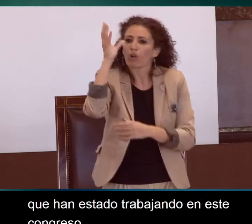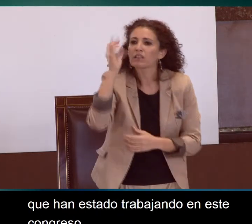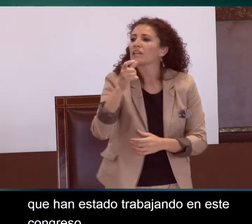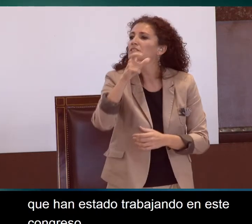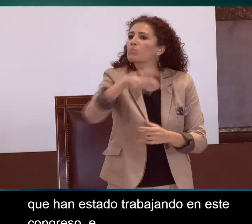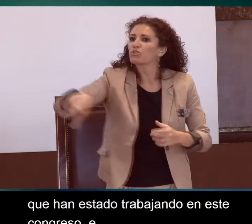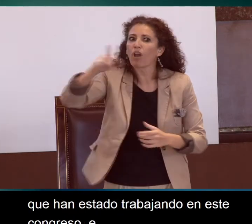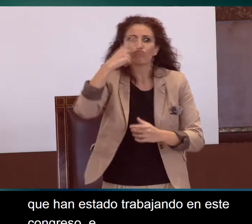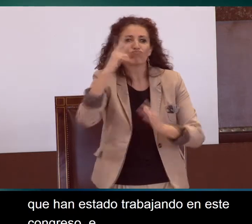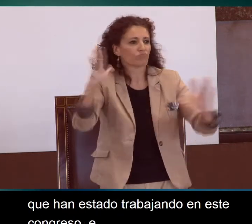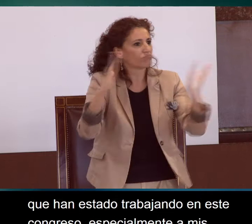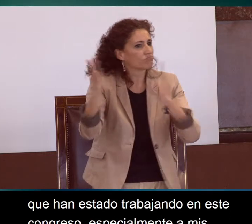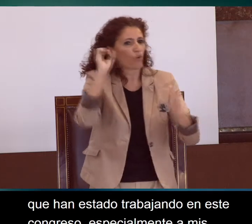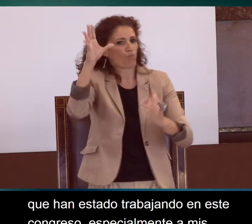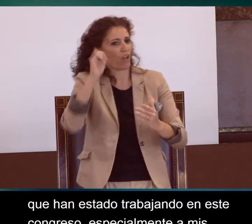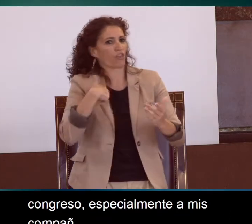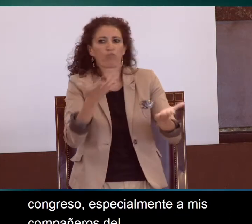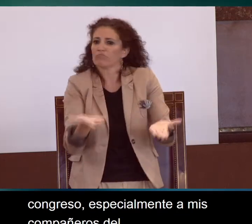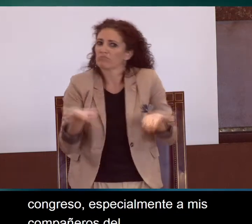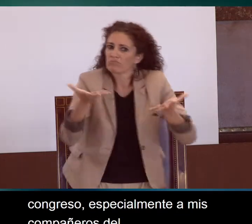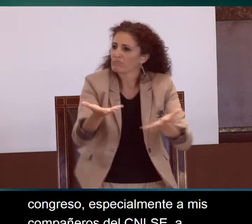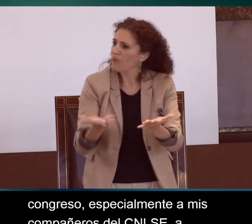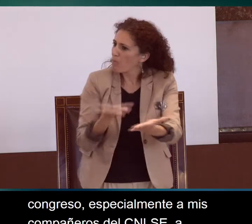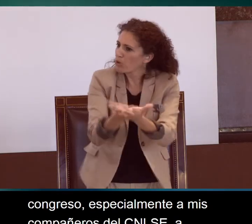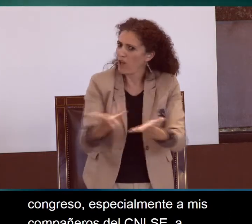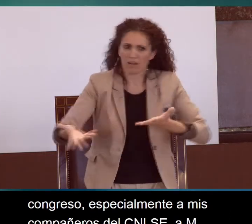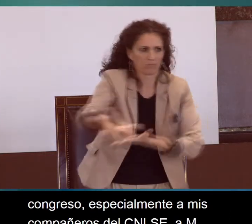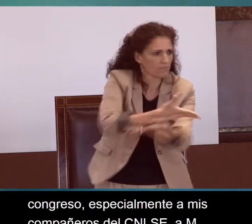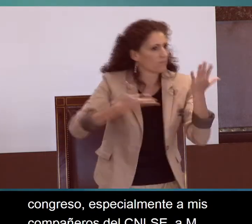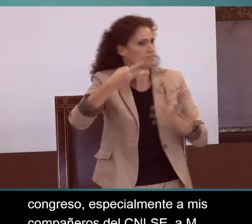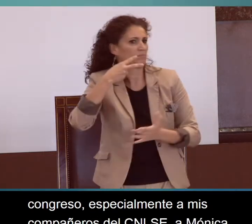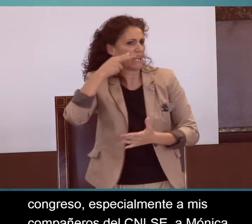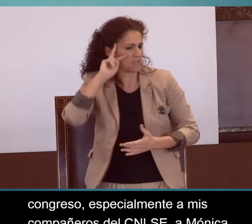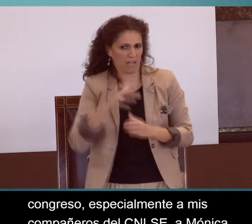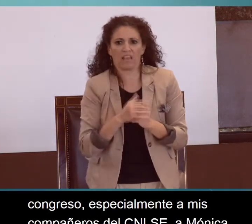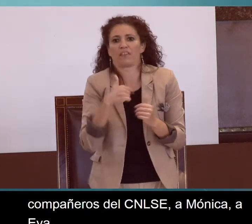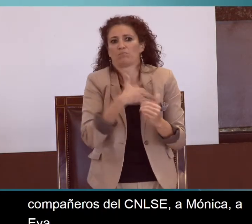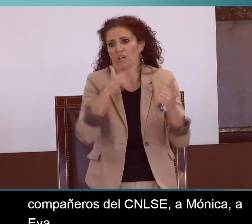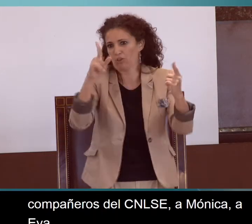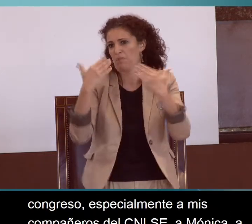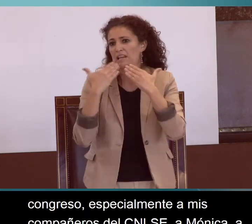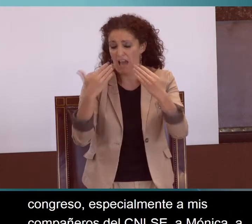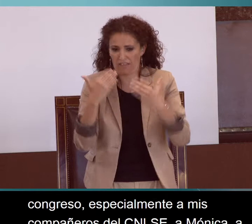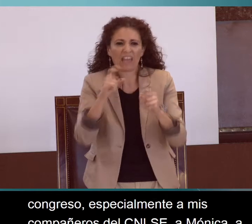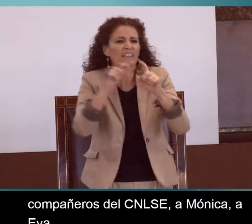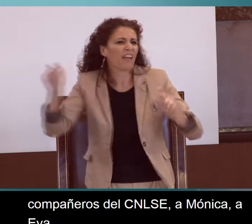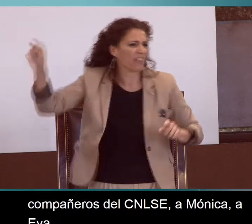Agradecer, por supuesto, a los ponentes y a todos los que habéis presentado comunicaciones, a los que habéis aportado con vuestras experiencias y habéis enriquecido este